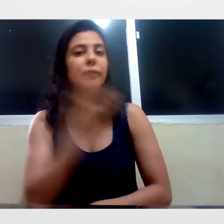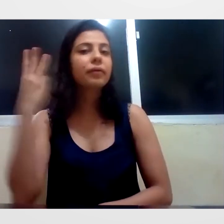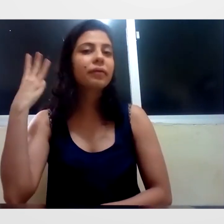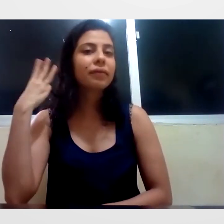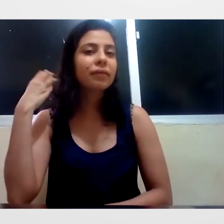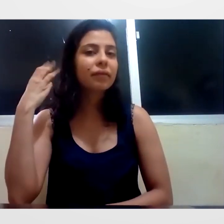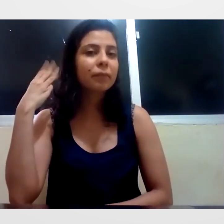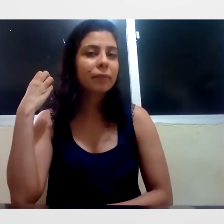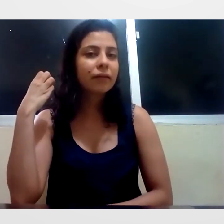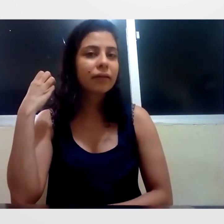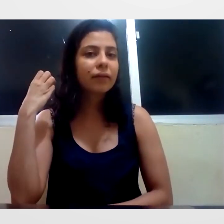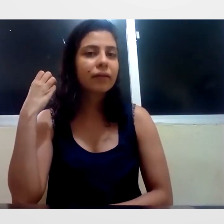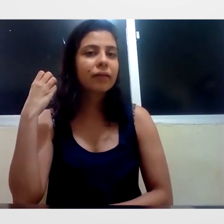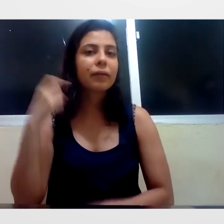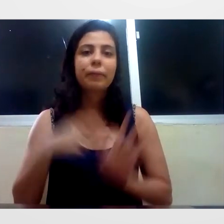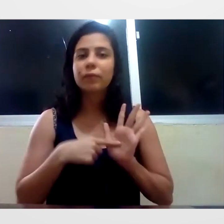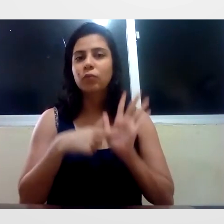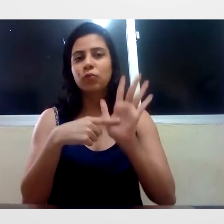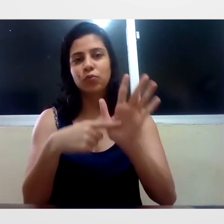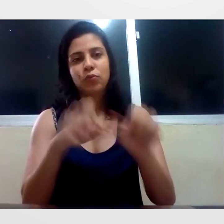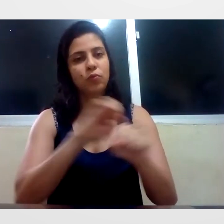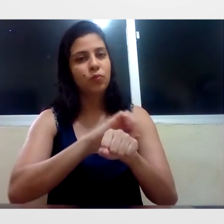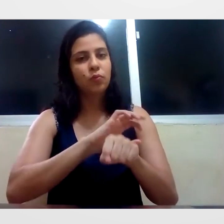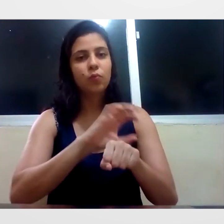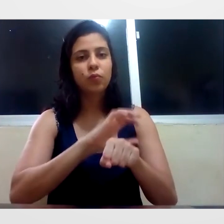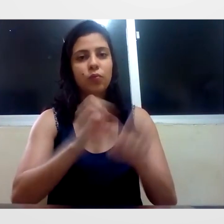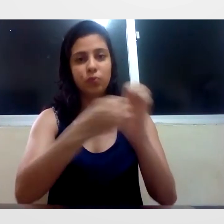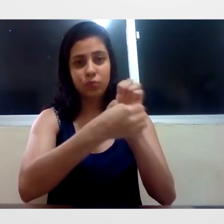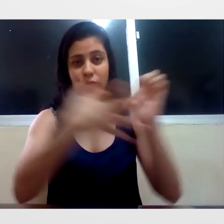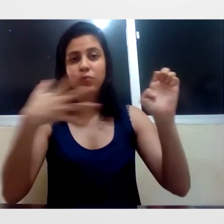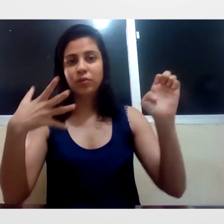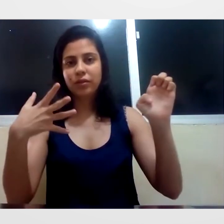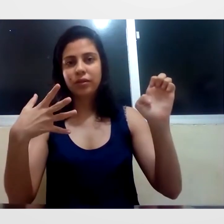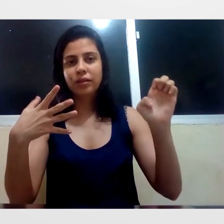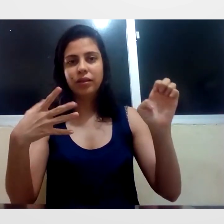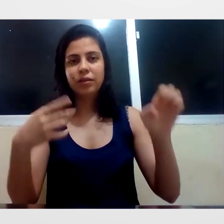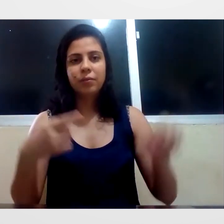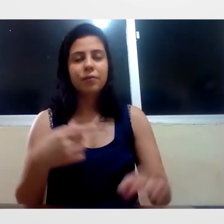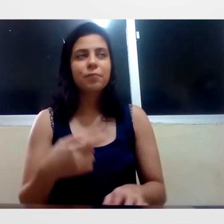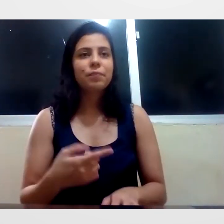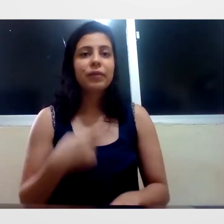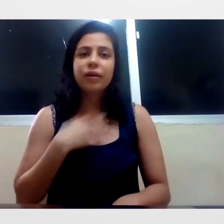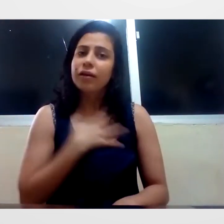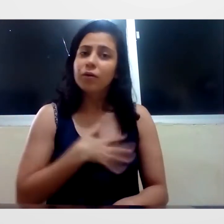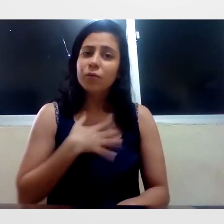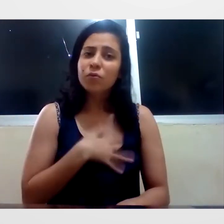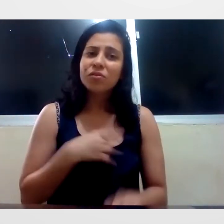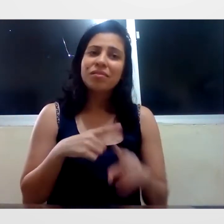então no ano passado a minha amiga Mariana, ela me mostrou o método fluente em Libras. Ela estava